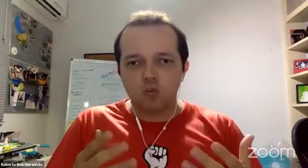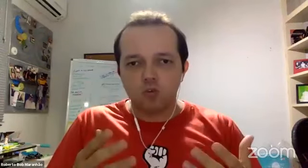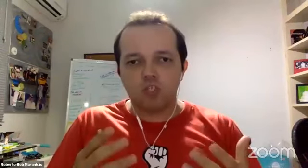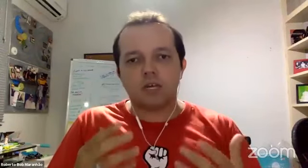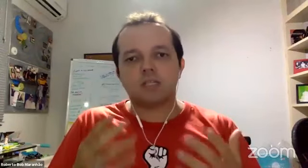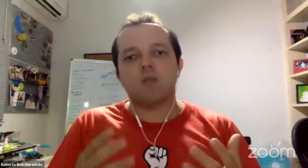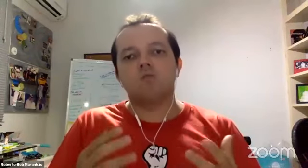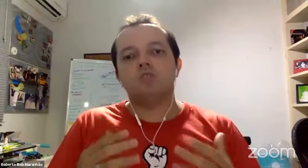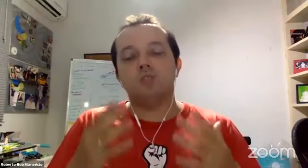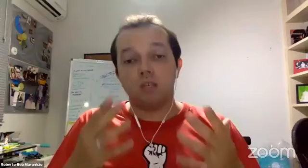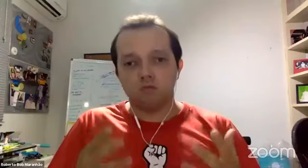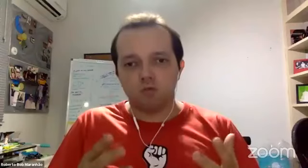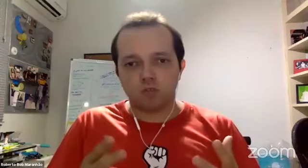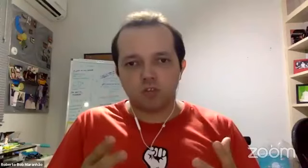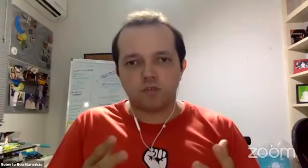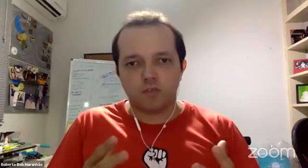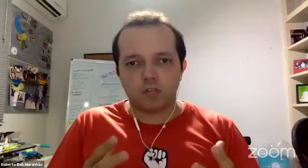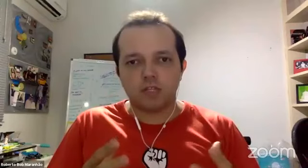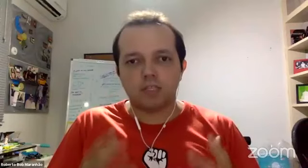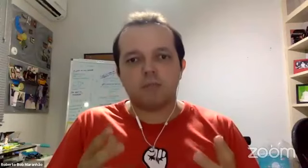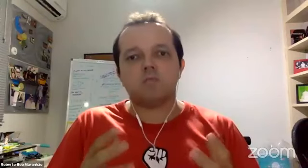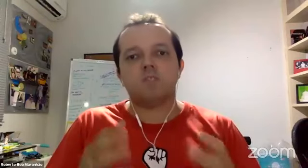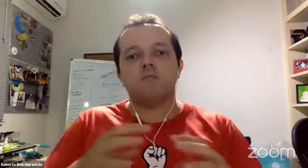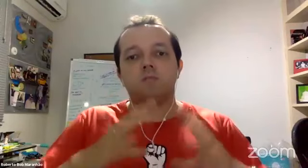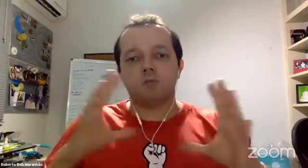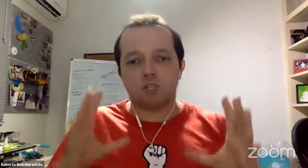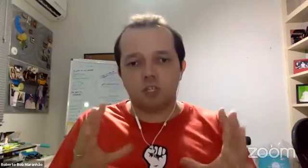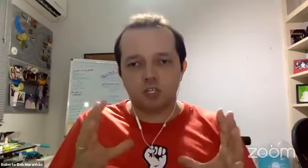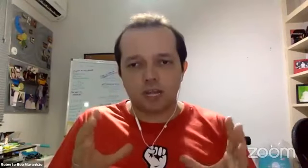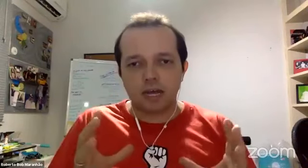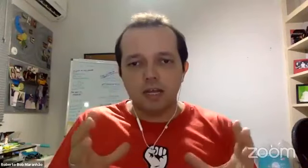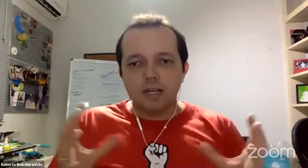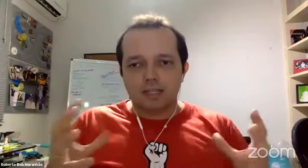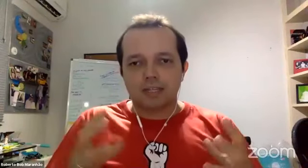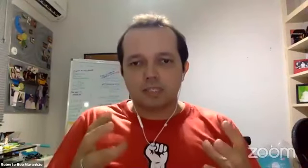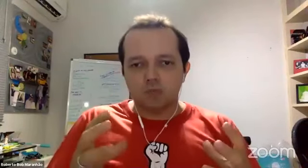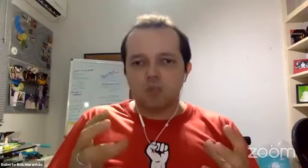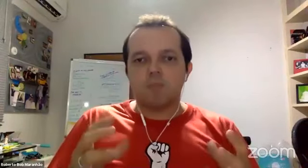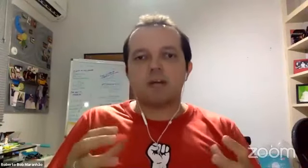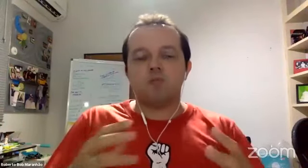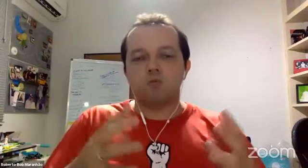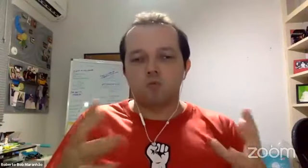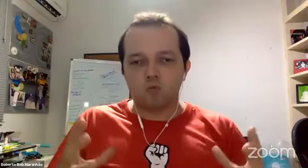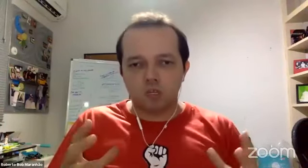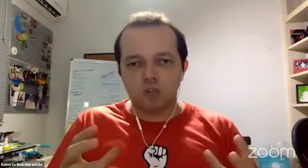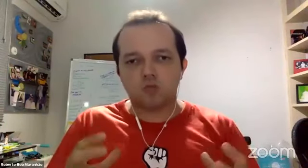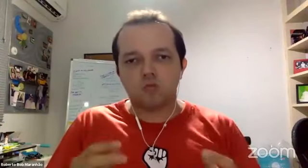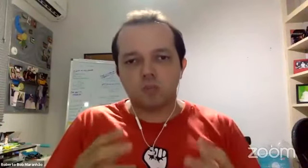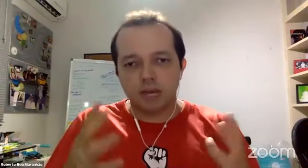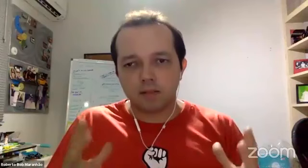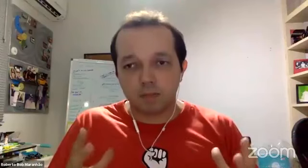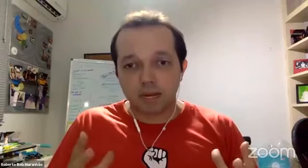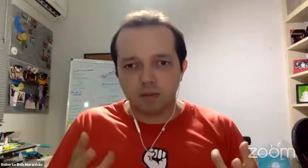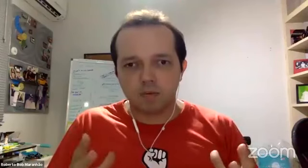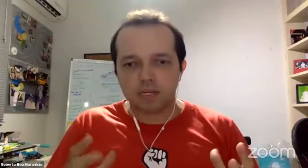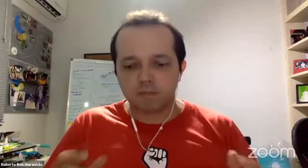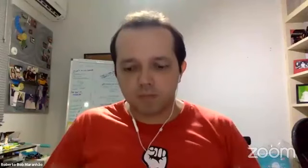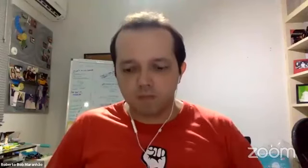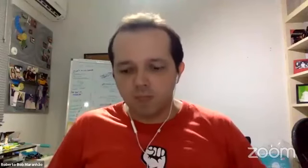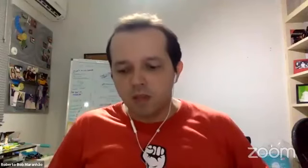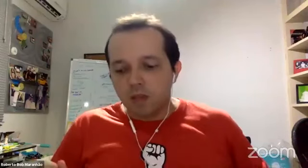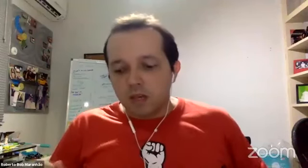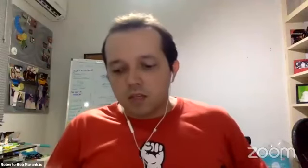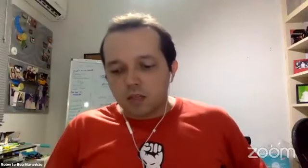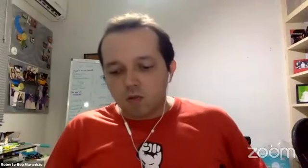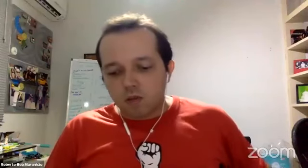existe hoje a saúde dentro do contexto de Fortaleza, mais especificamente porque a gente está trazendo o debate para o contexto da pré-campanha,